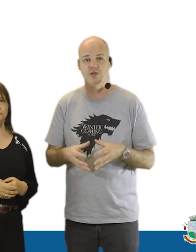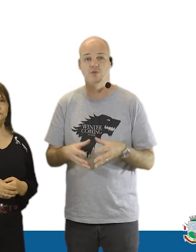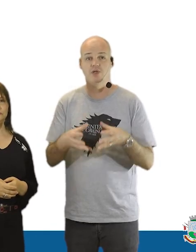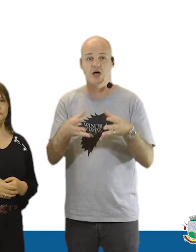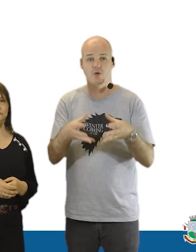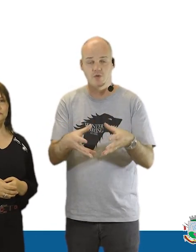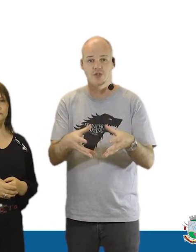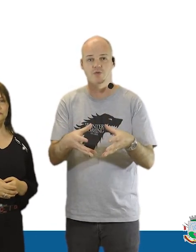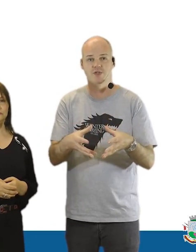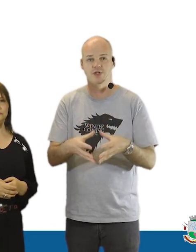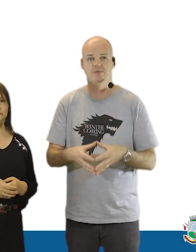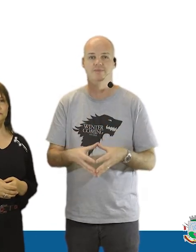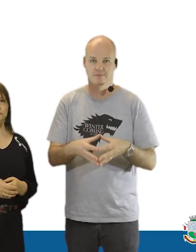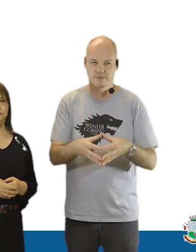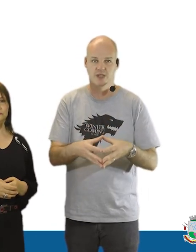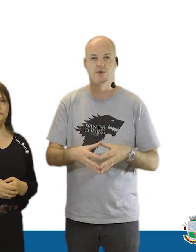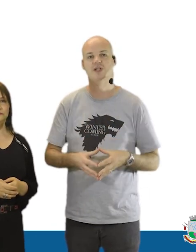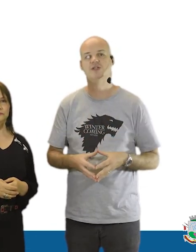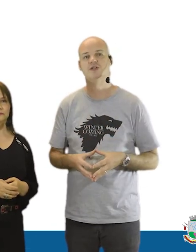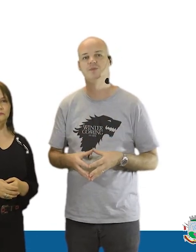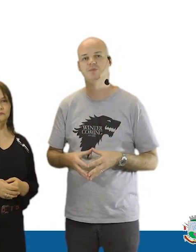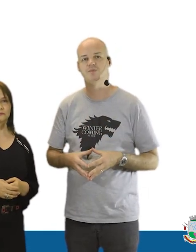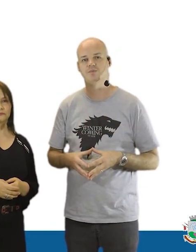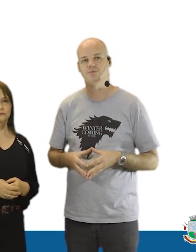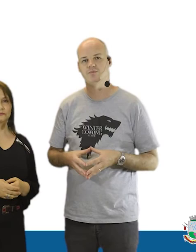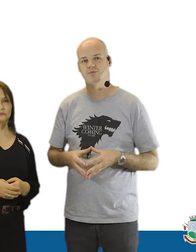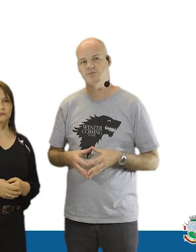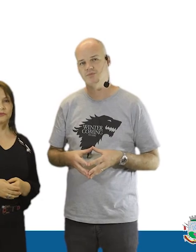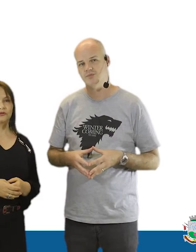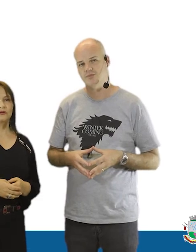o desenvolvimento e a constituição da democracia.